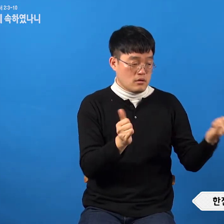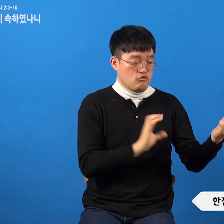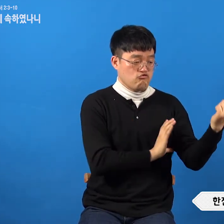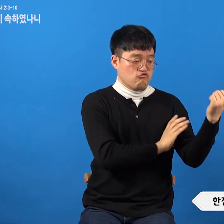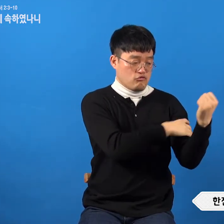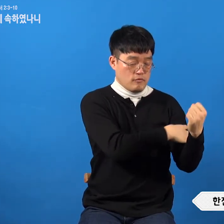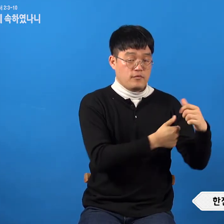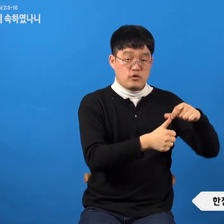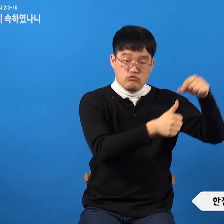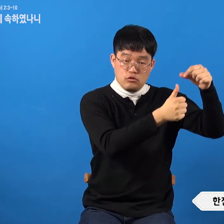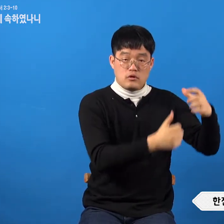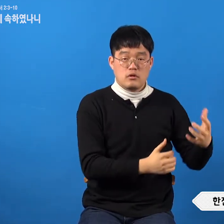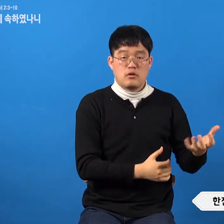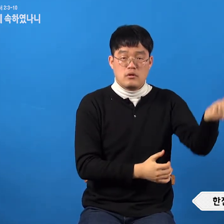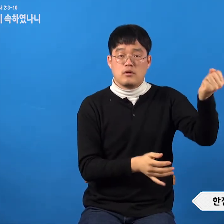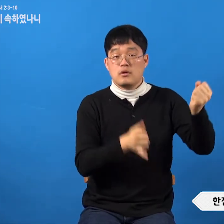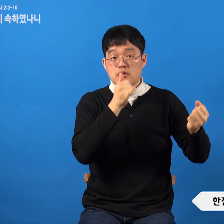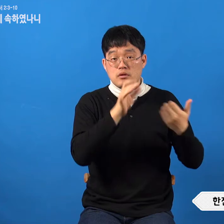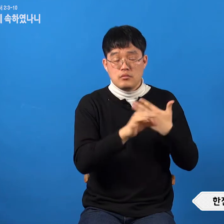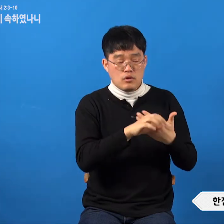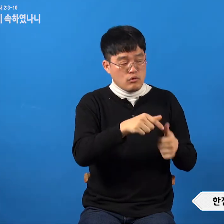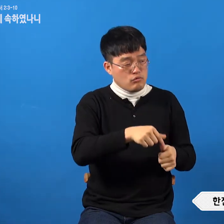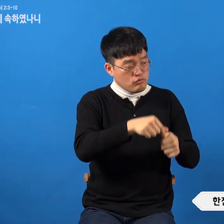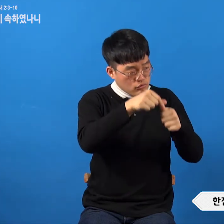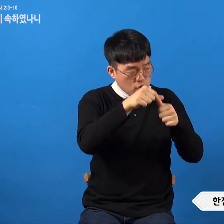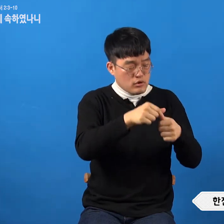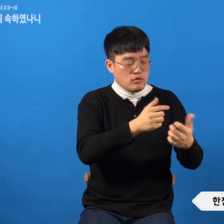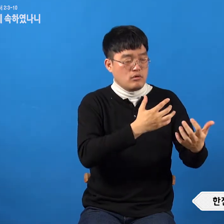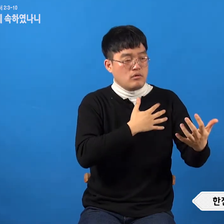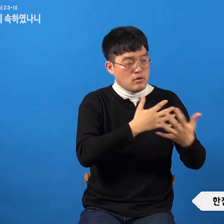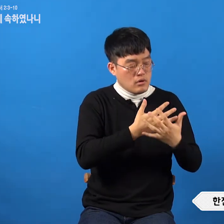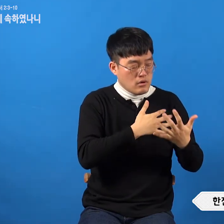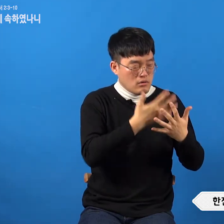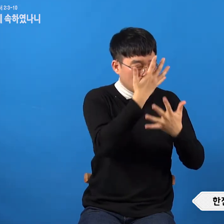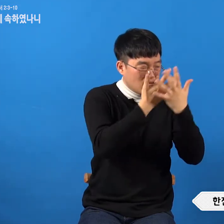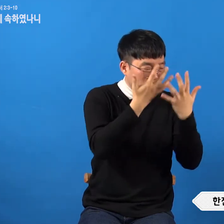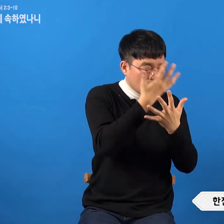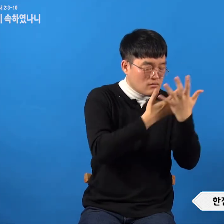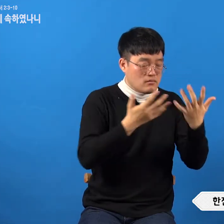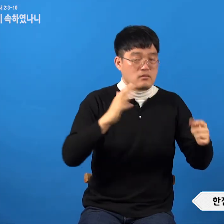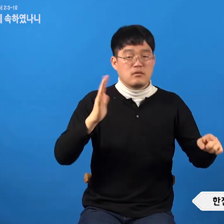주어져 있다면 그 구원이라는 것은 너무나 애매하고 불확실한 것이 되지요.